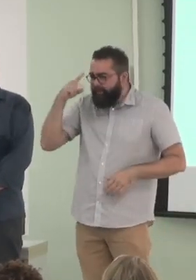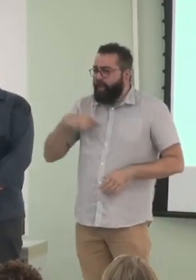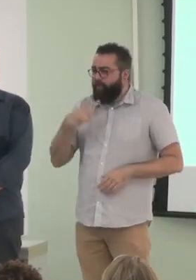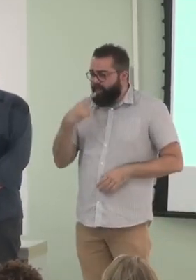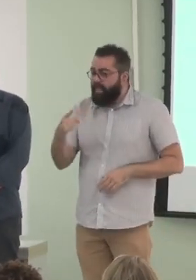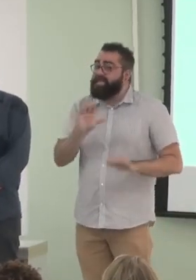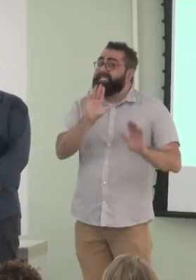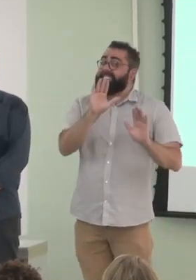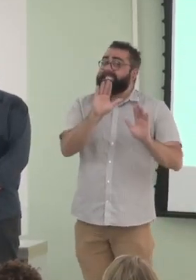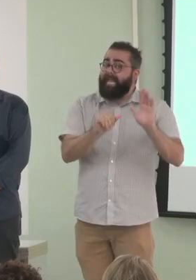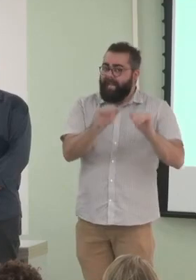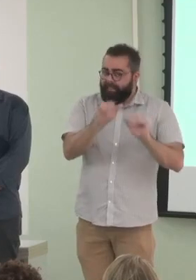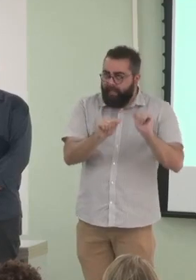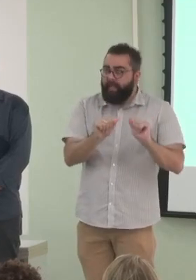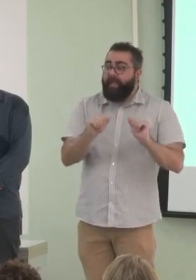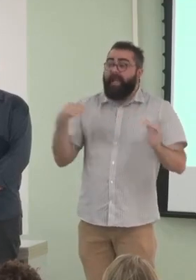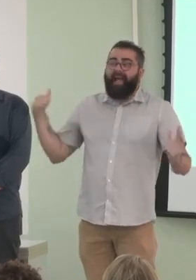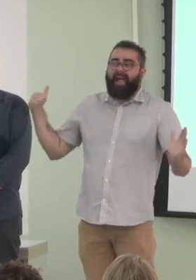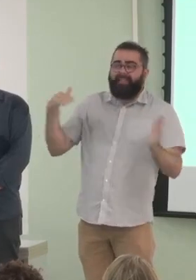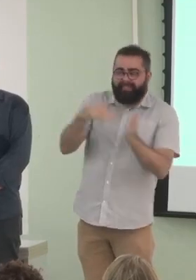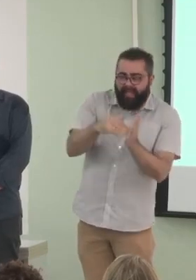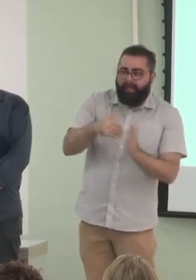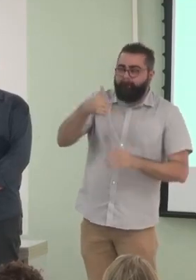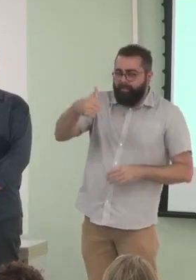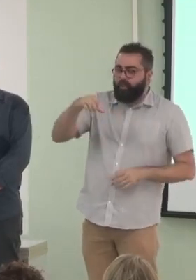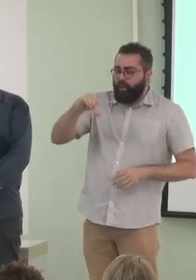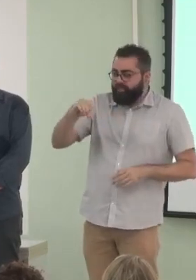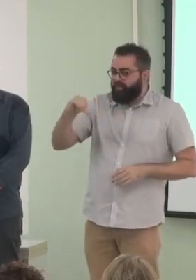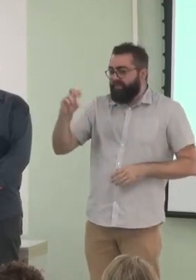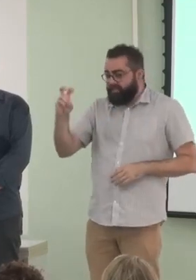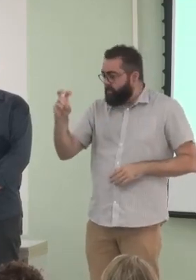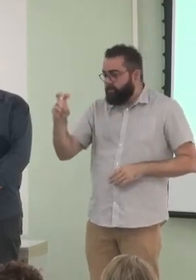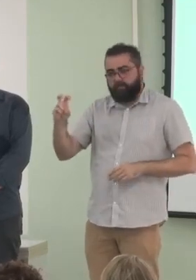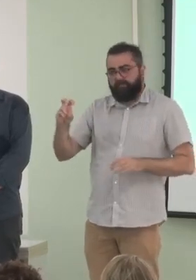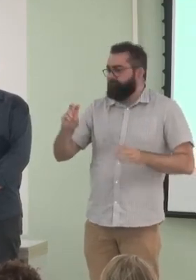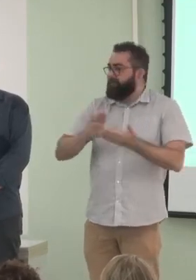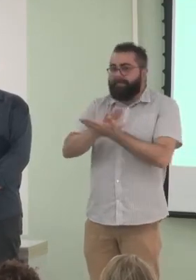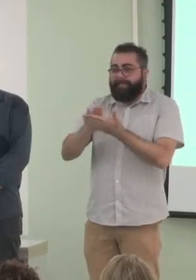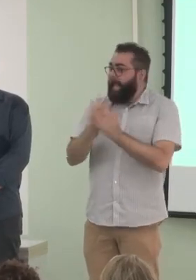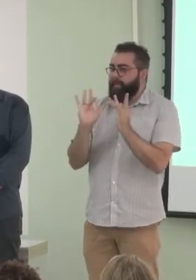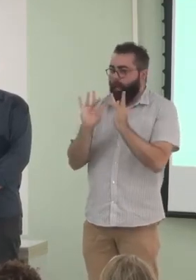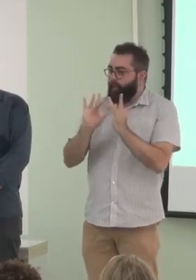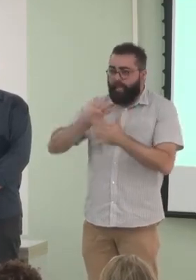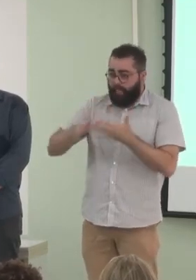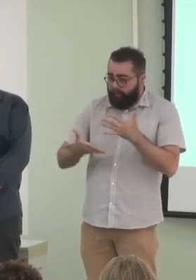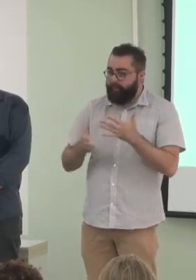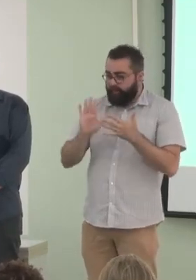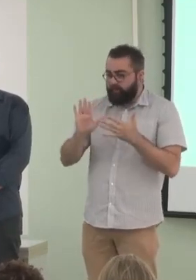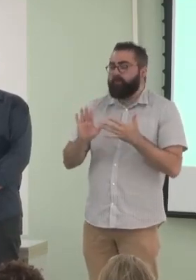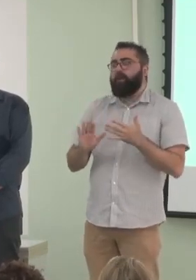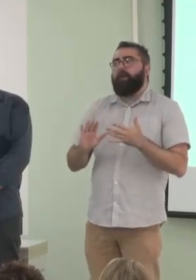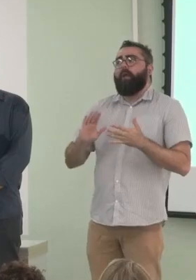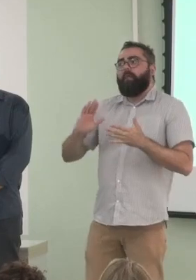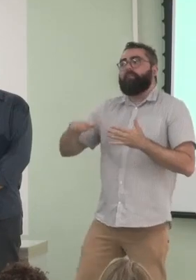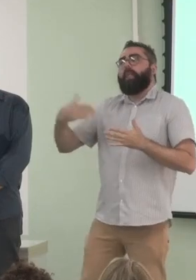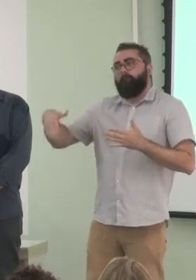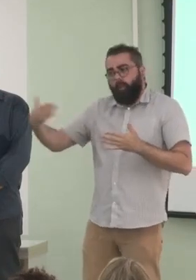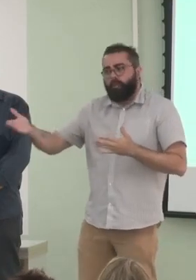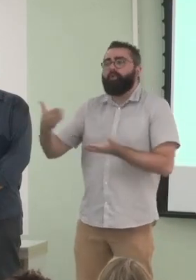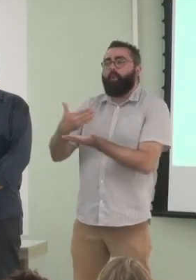Vocês se lembram que eu tinha dito que cena, até 1995, as pessoas que utilizam